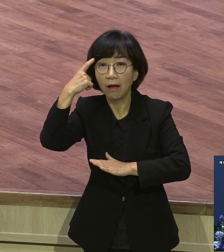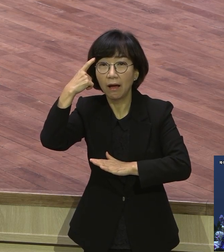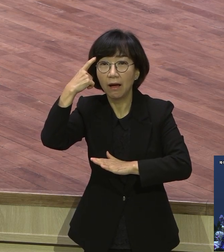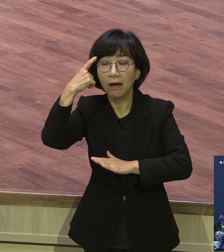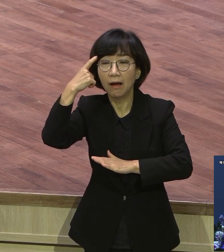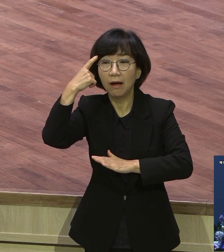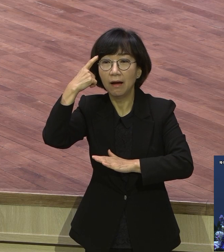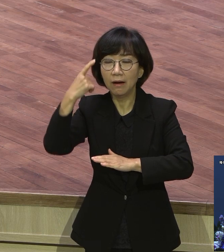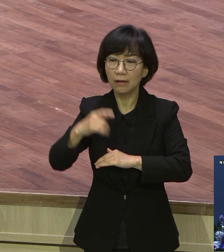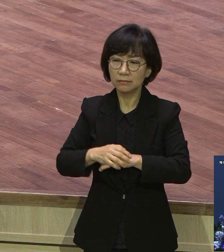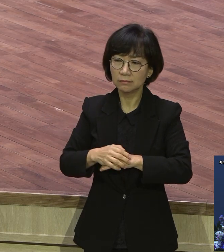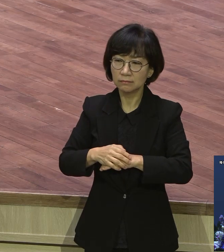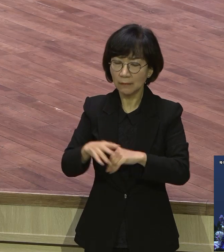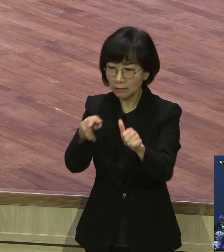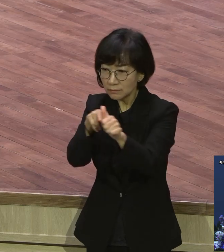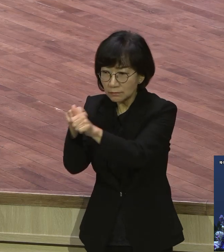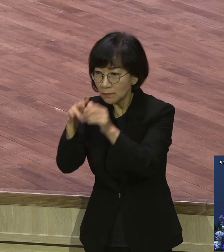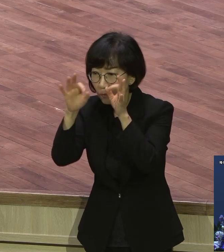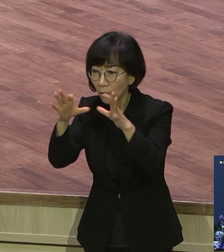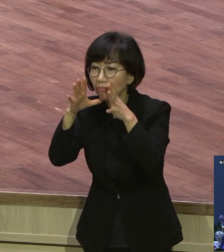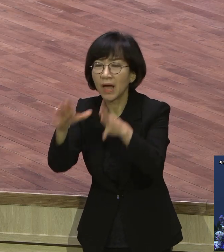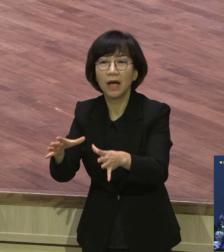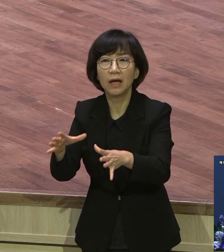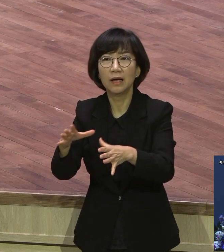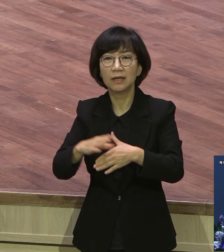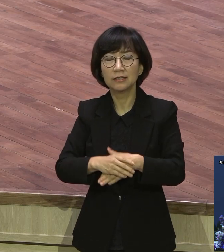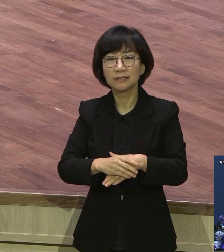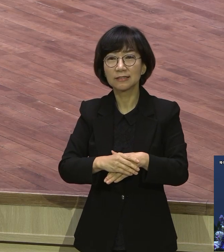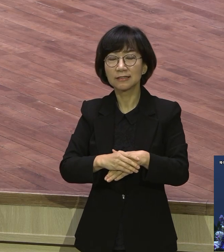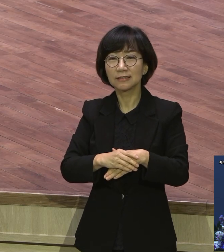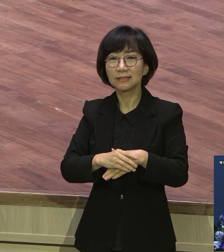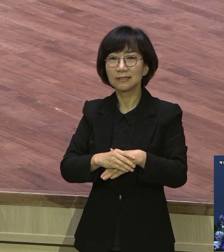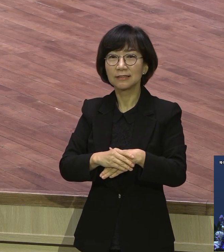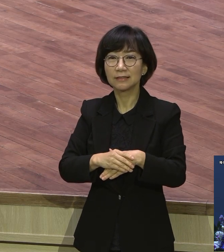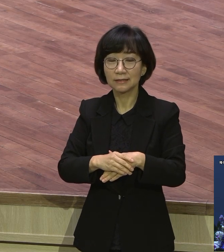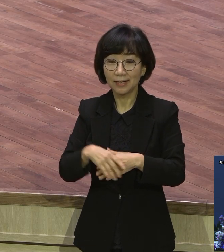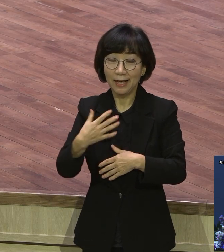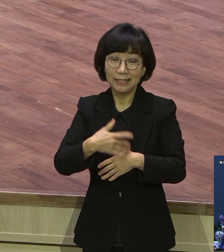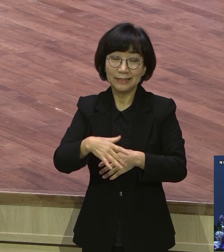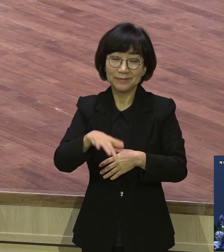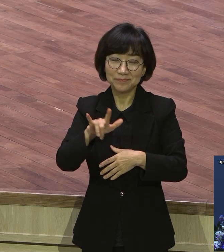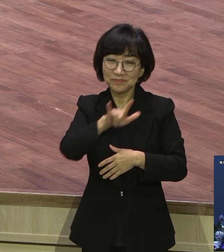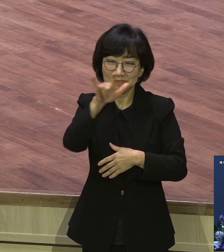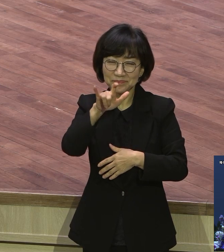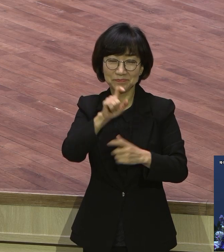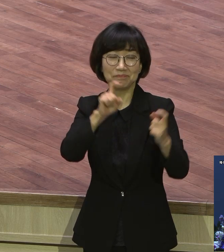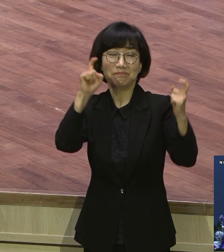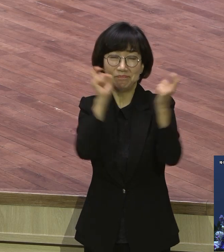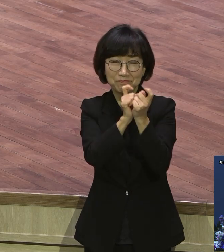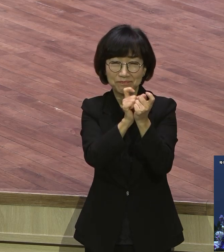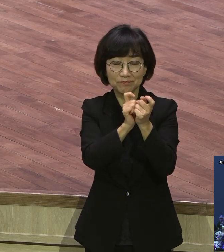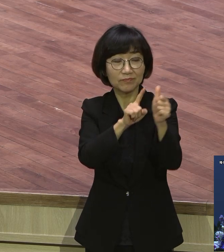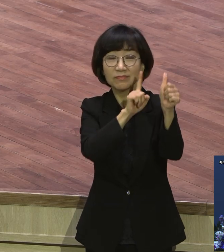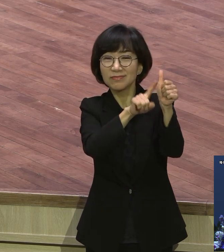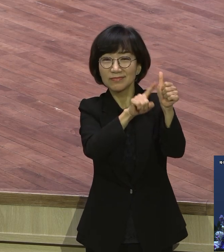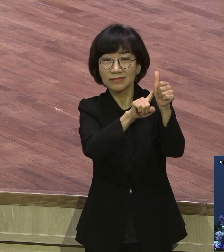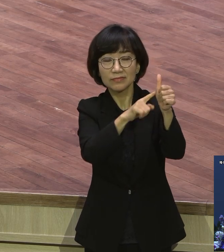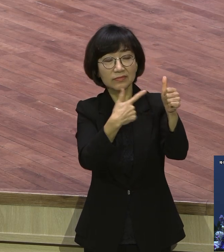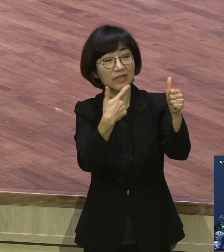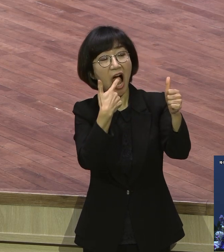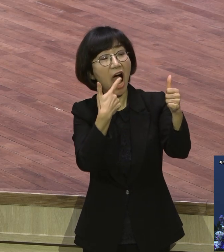그렇게 받았다는 것입니다. 이것이 첫 확진자 입에 그렇게 분무기로